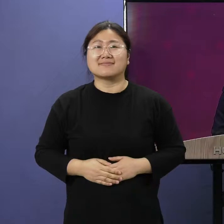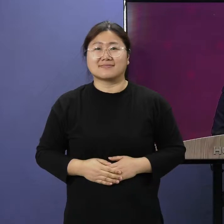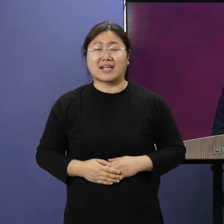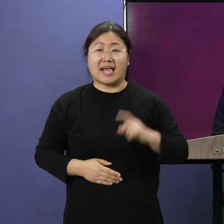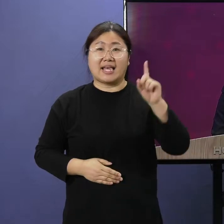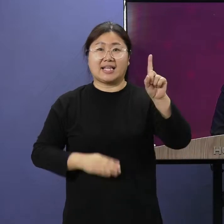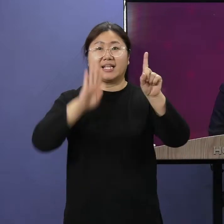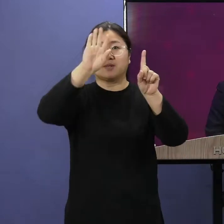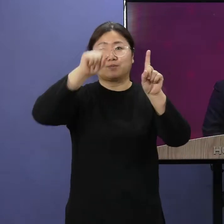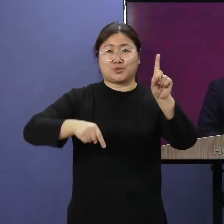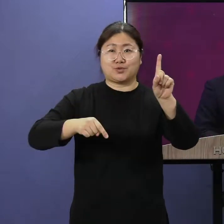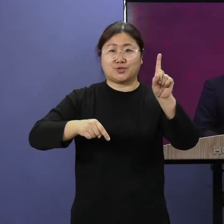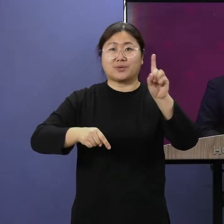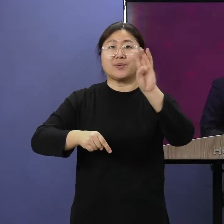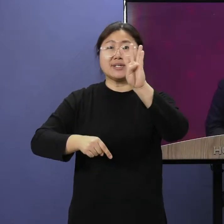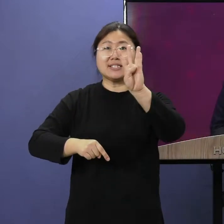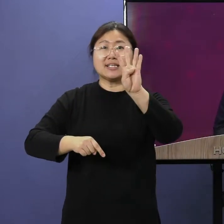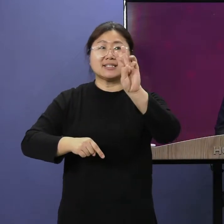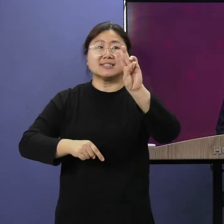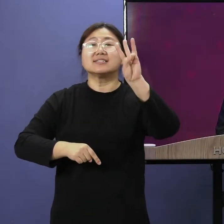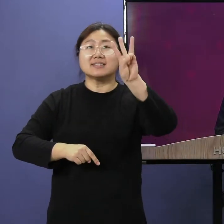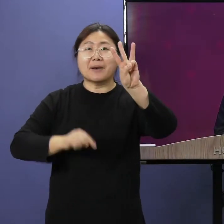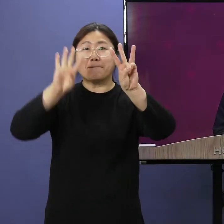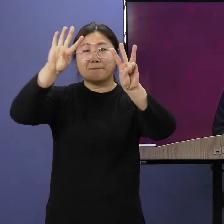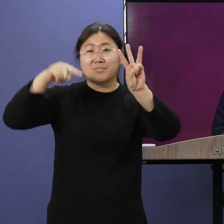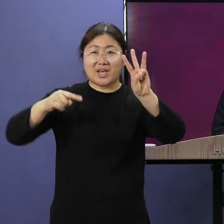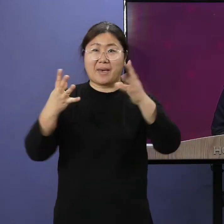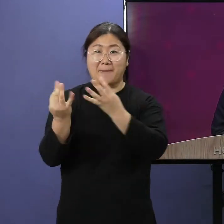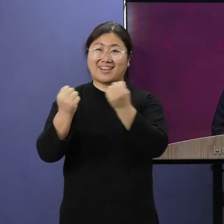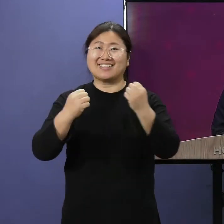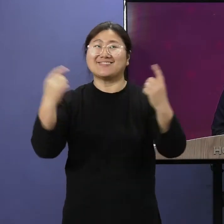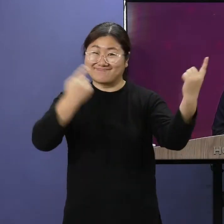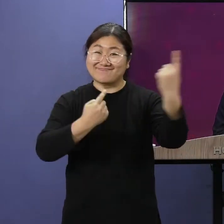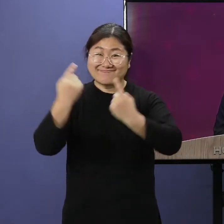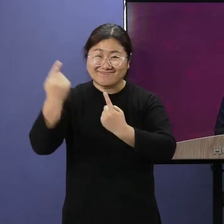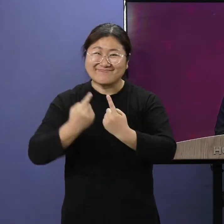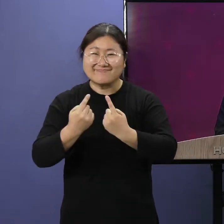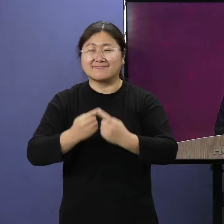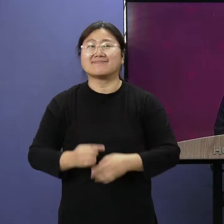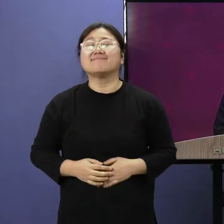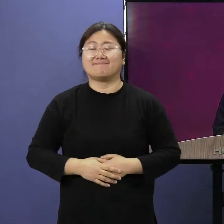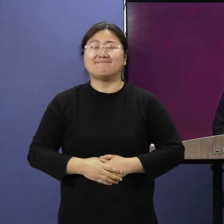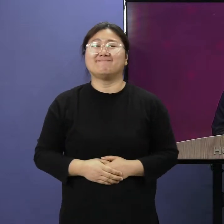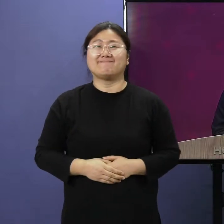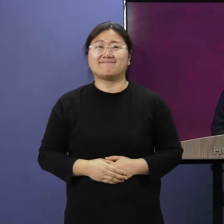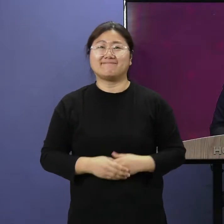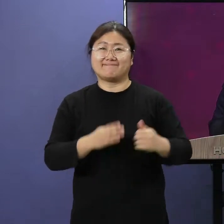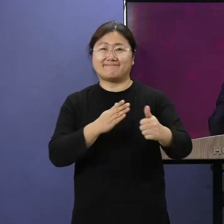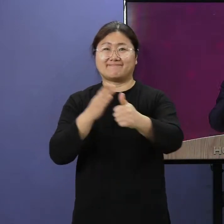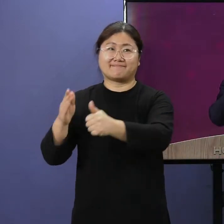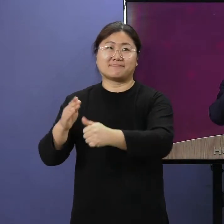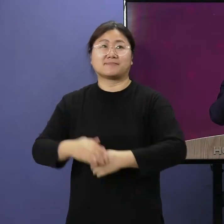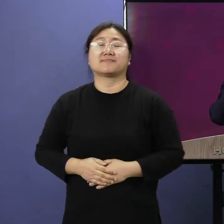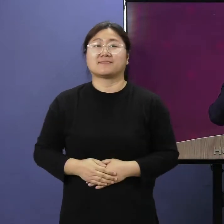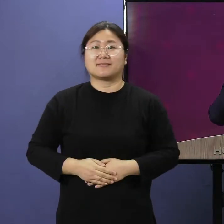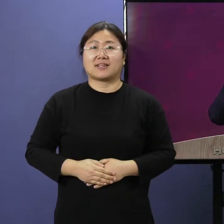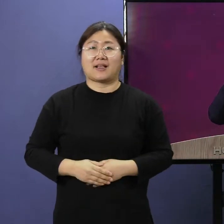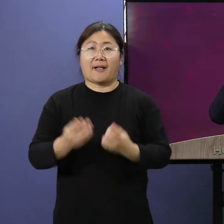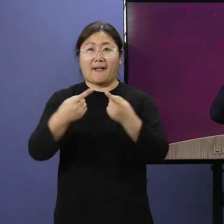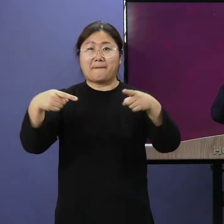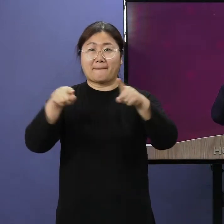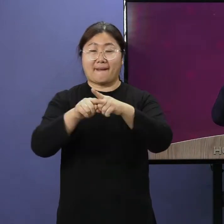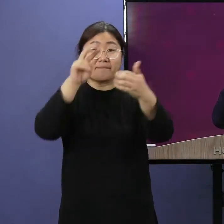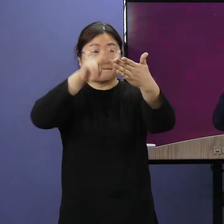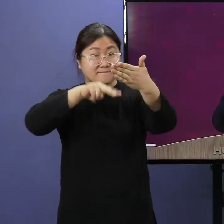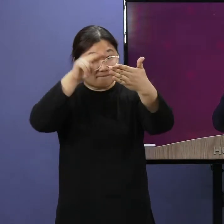부탁드립니다. 그 외에 다른 교회 소식은 주보를 참조해 주시기를 바랍니다. 이제 우리 함께 하나님 말씀